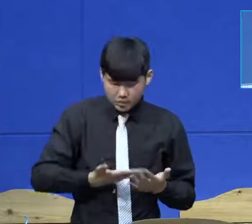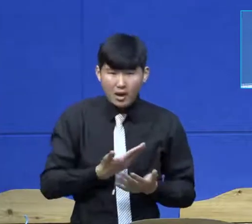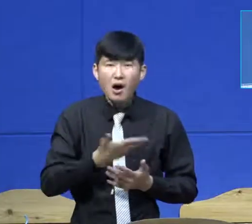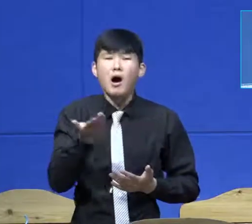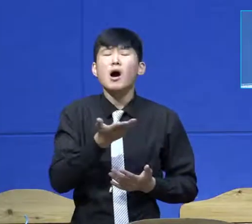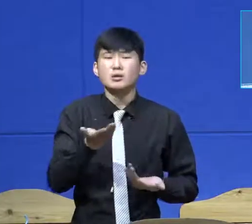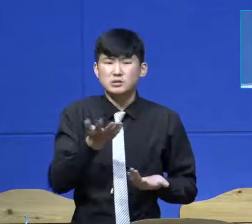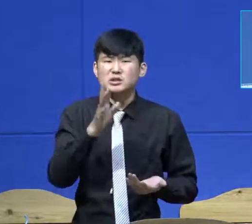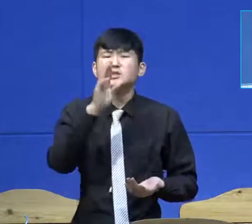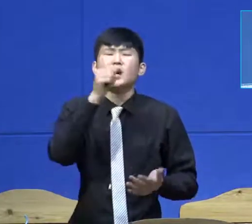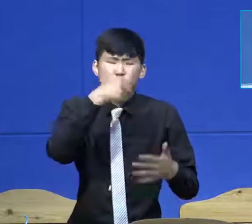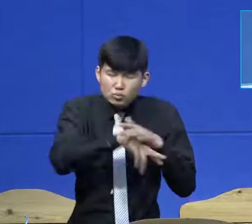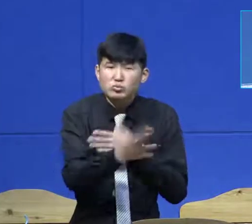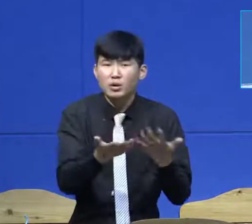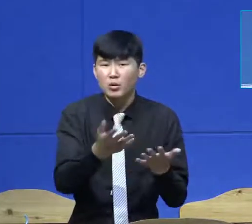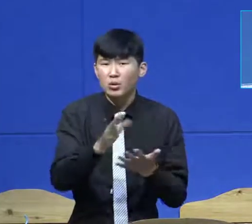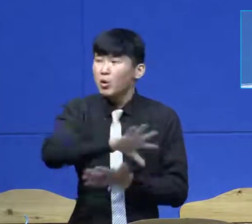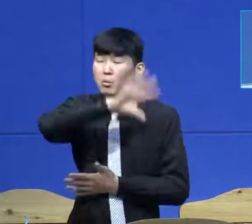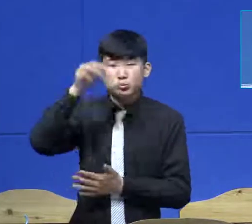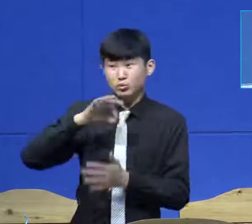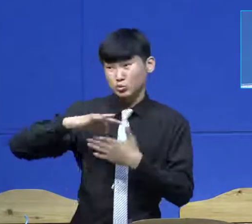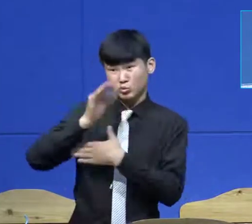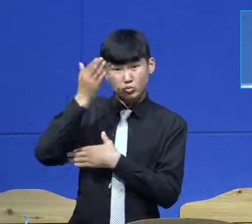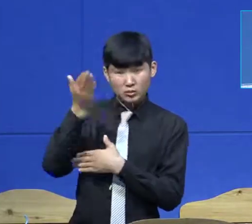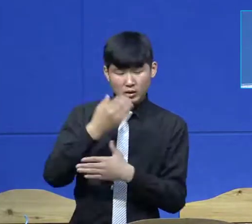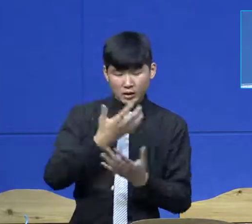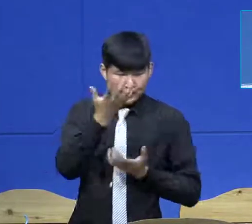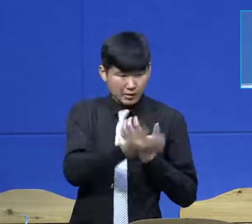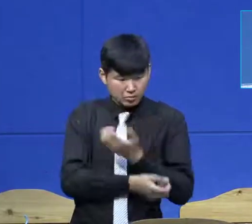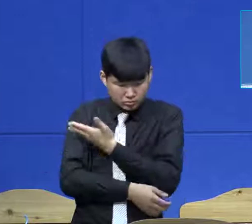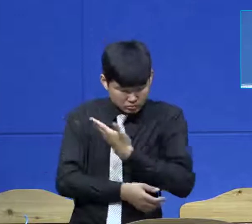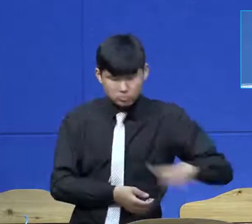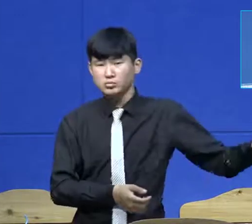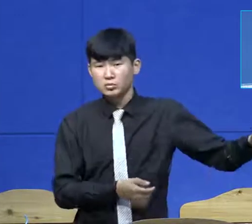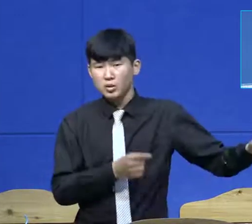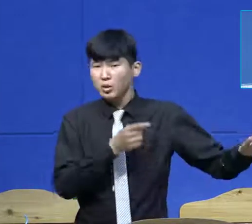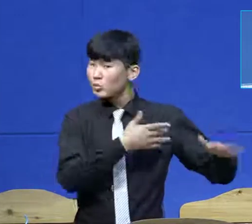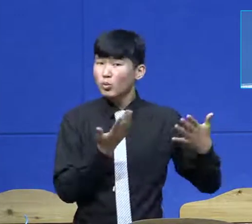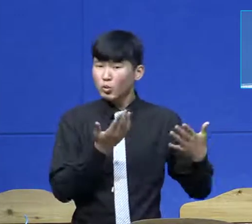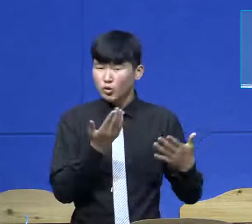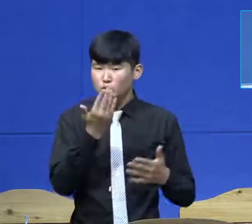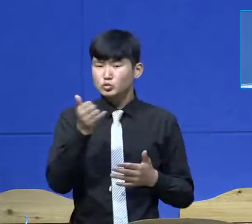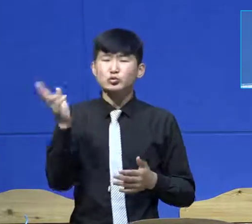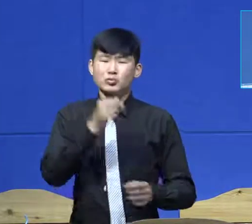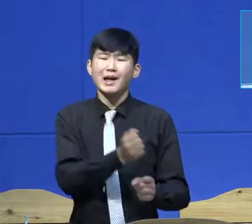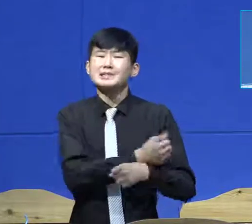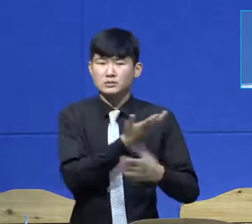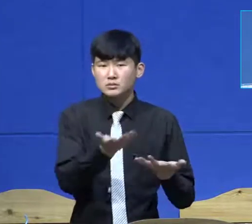хайчих хэрхэн зүхтэйх вэ? Бусдын сүнсийг там руу түлхэж байгаа нь энэ бол шууд бас аллах.